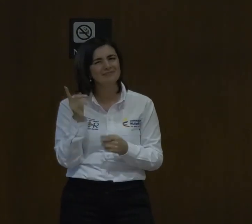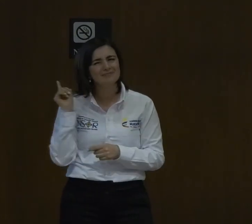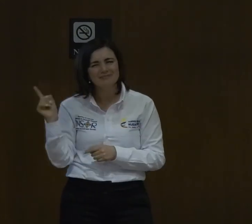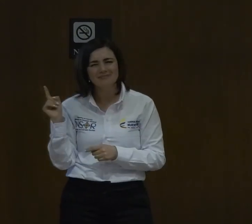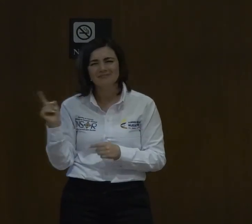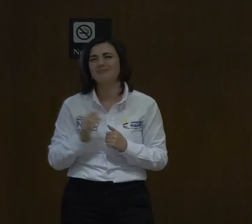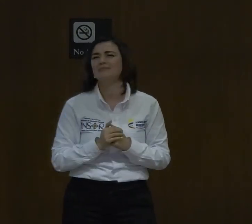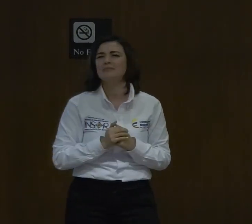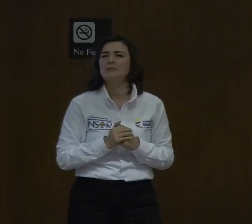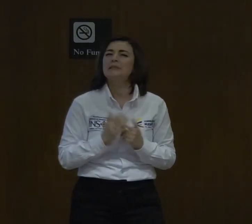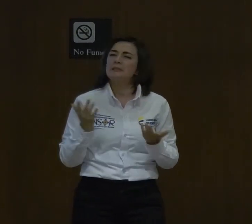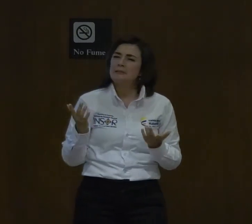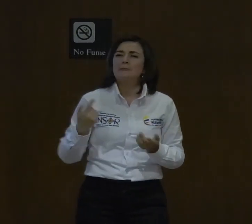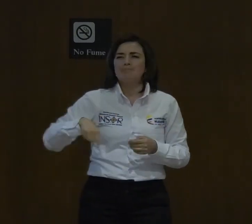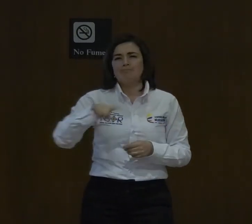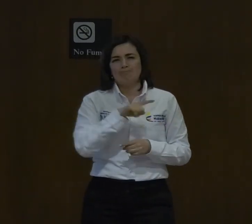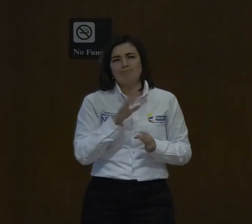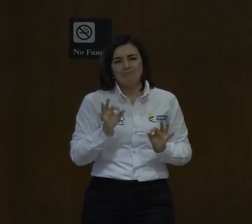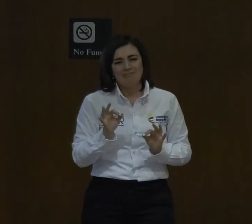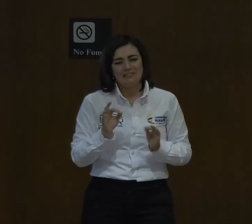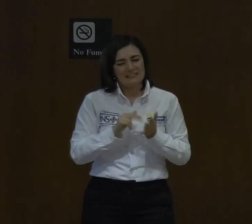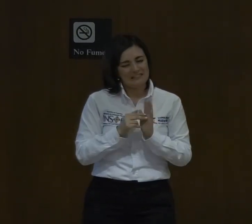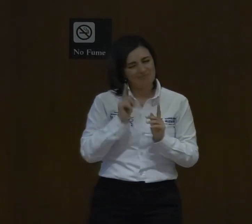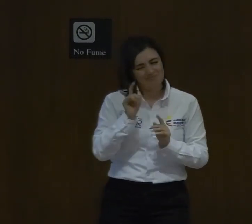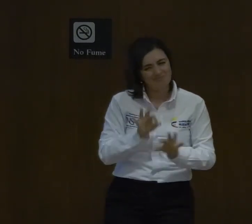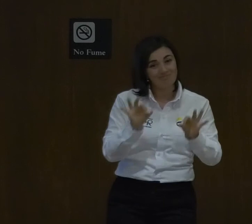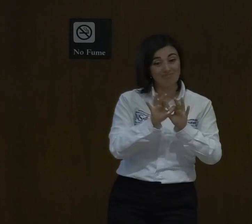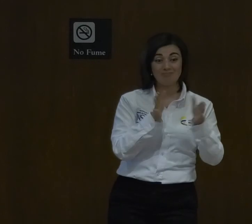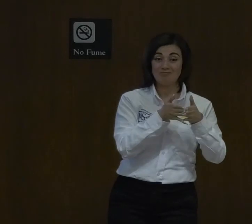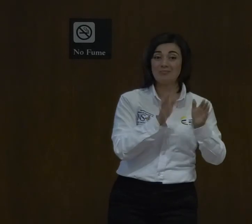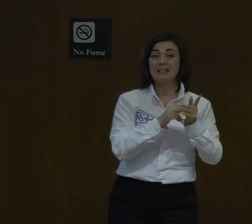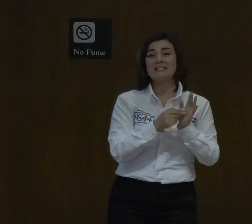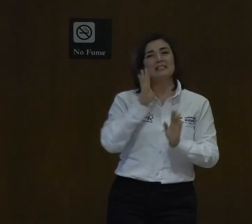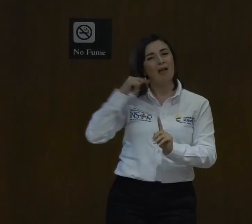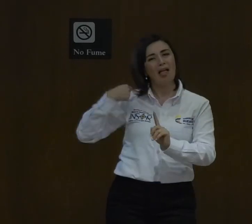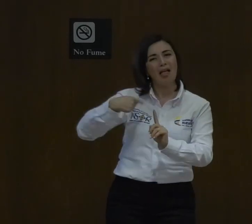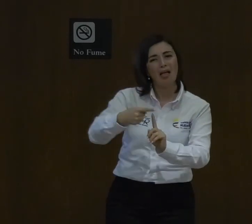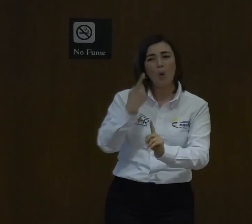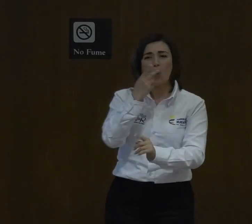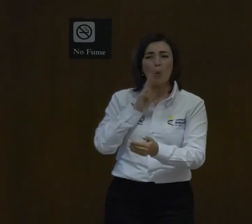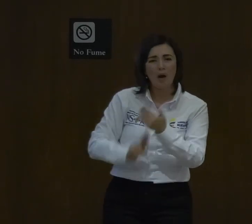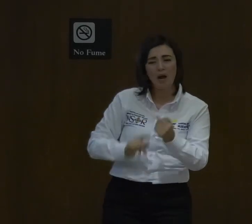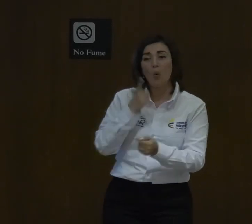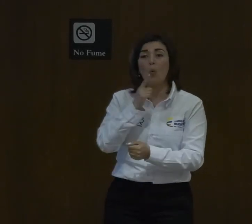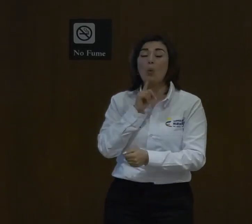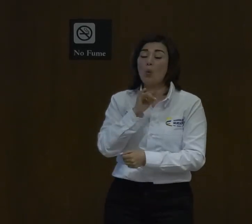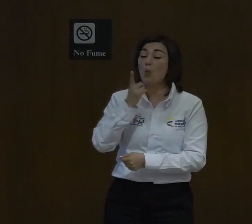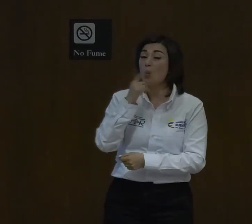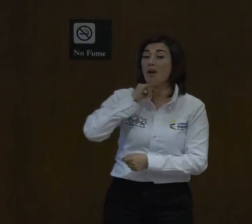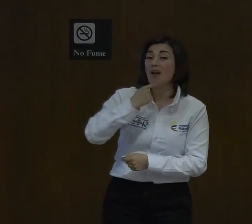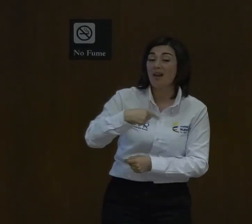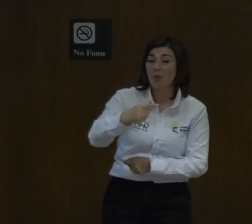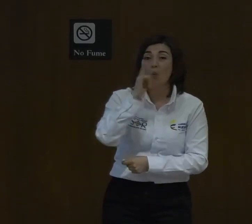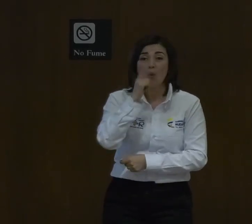conduce a pasar de una vez de un modelo monolingüe de carencia, que es el modelo que